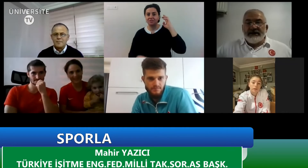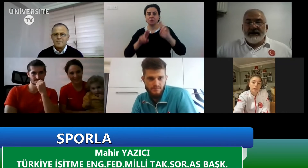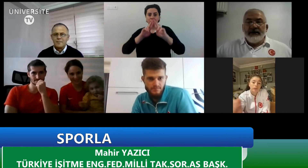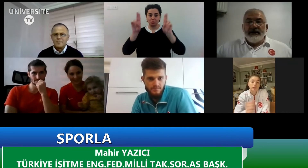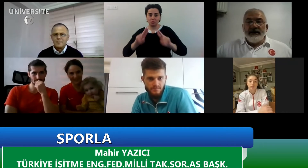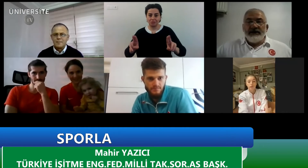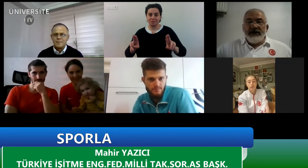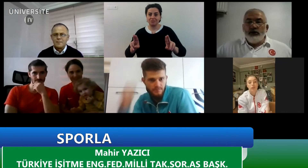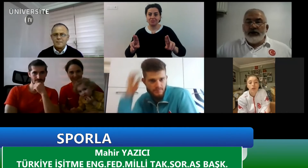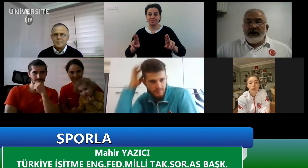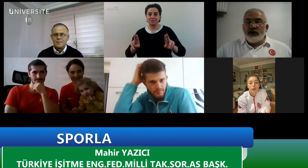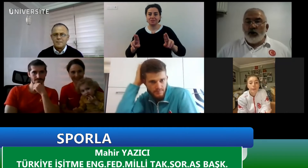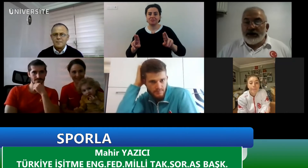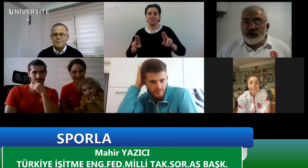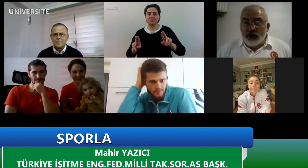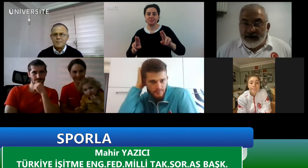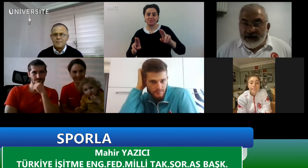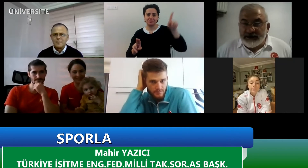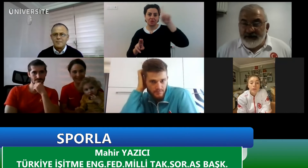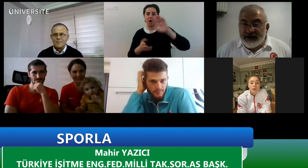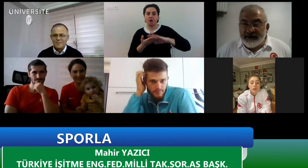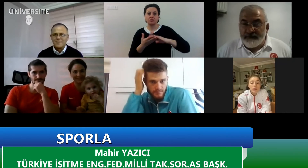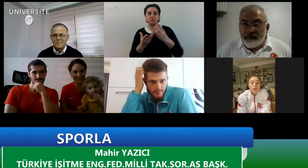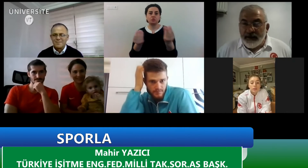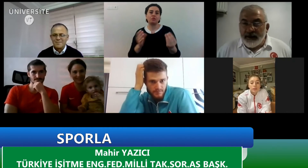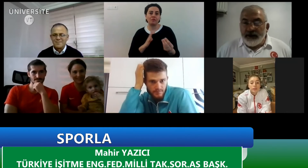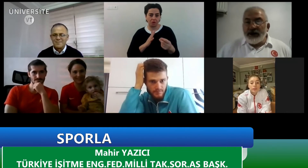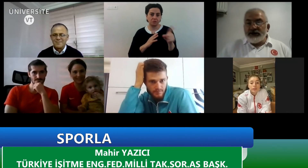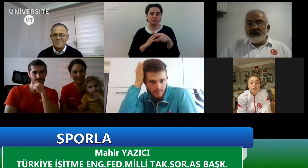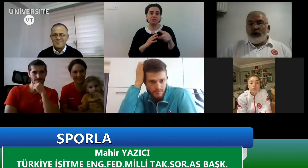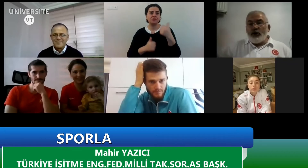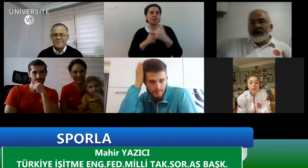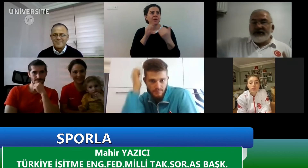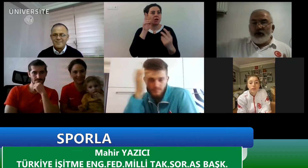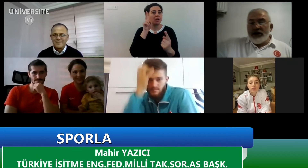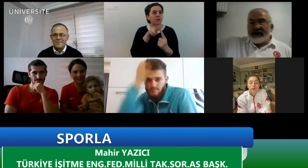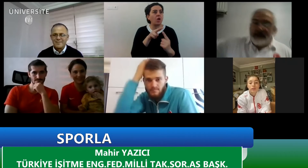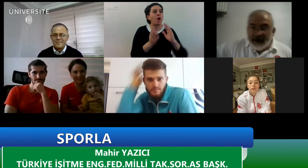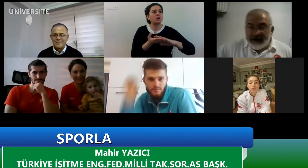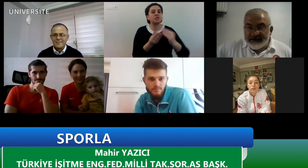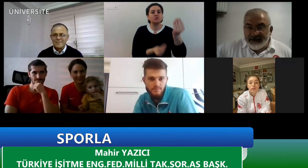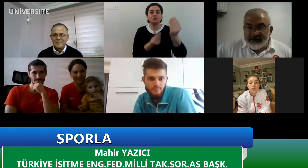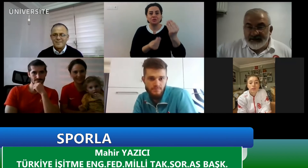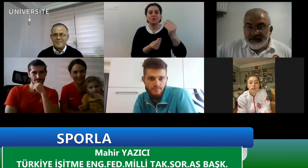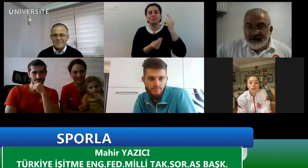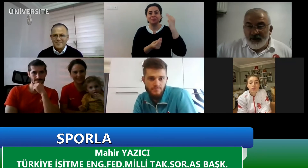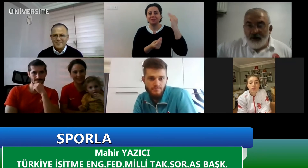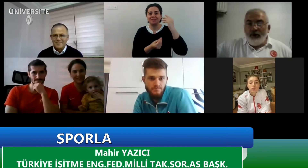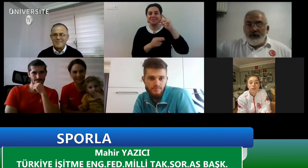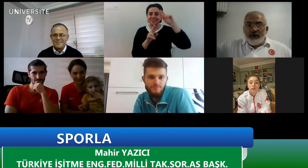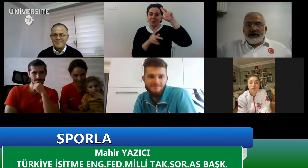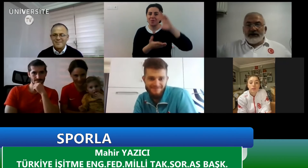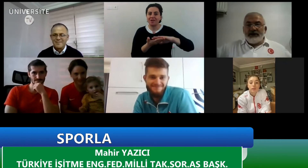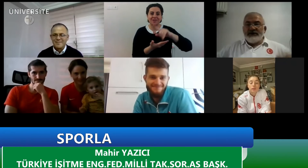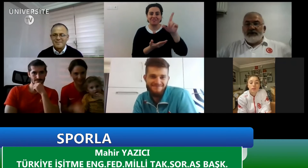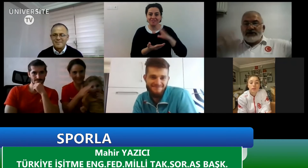uluslararası diğer ülkelerde o kadar çok arkadaşları var ki yarışmaya onları da dahil ettiler. O